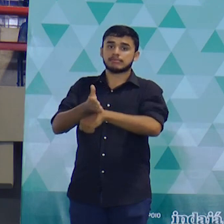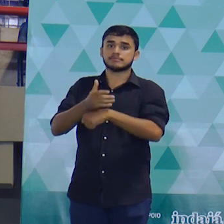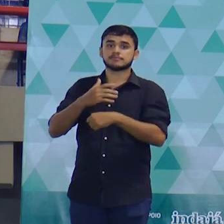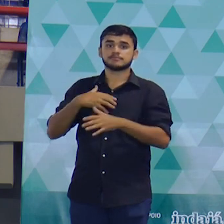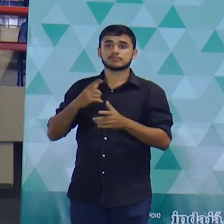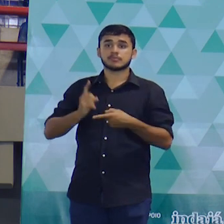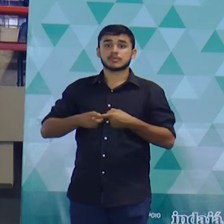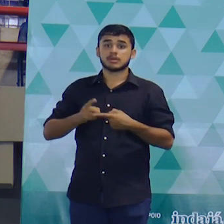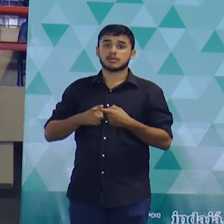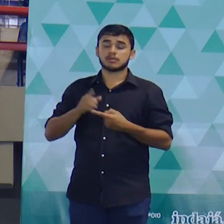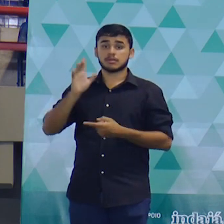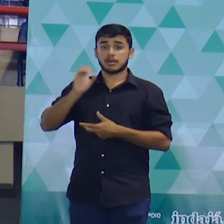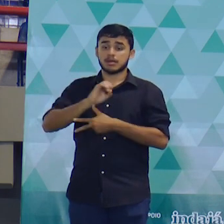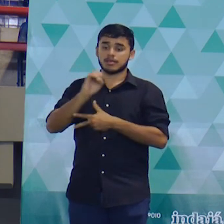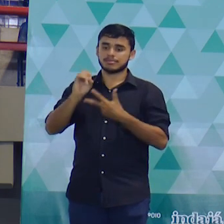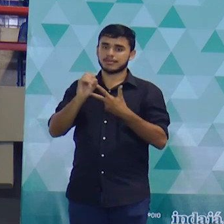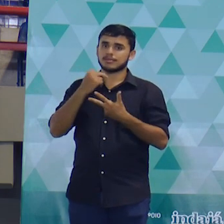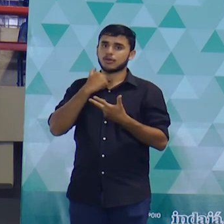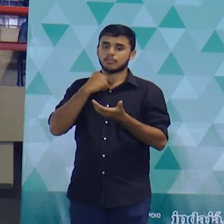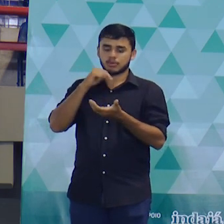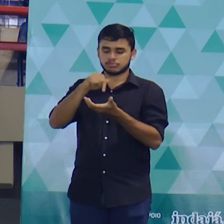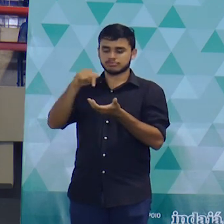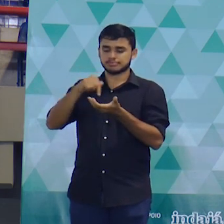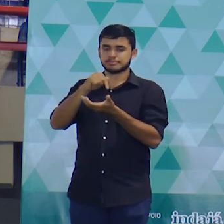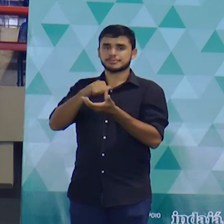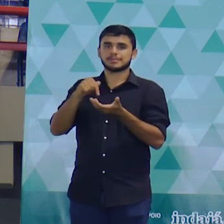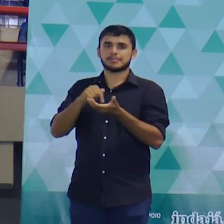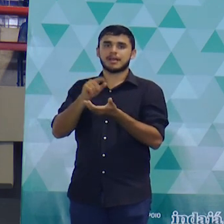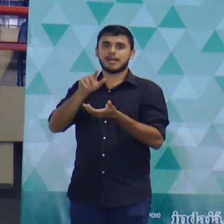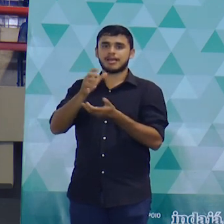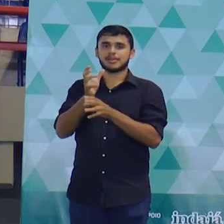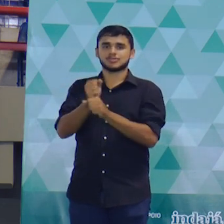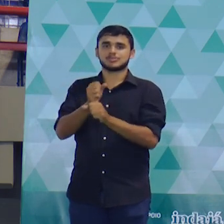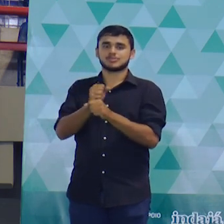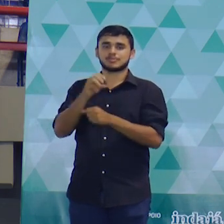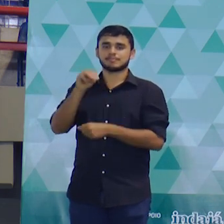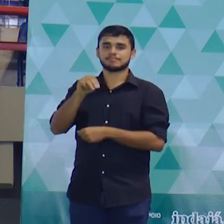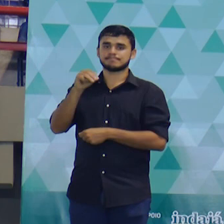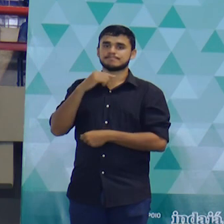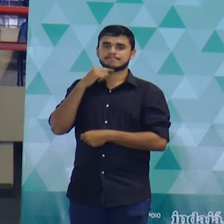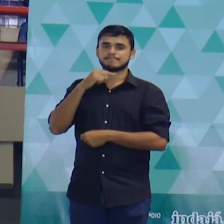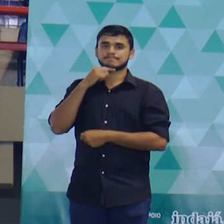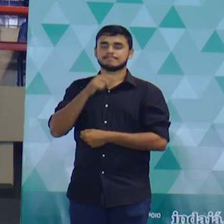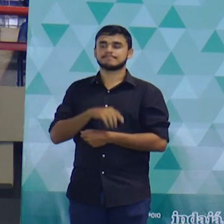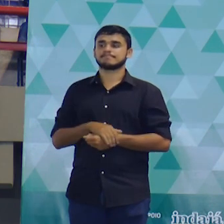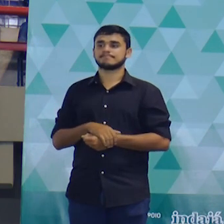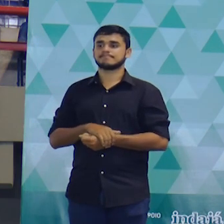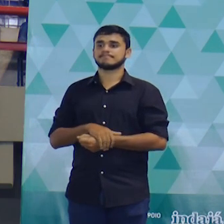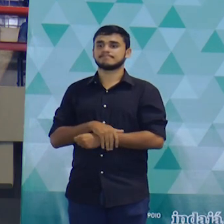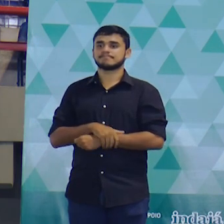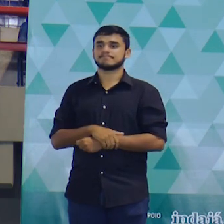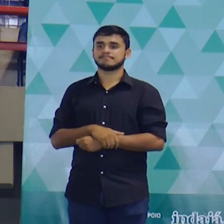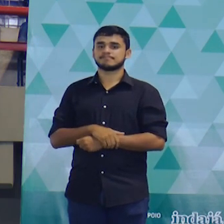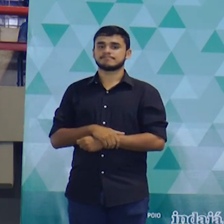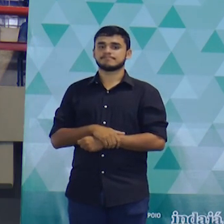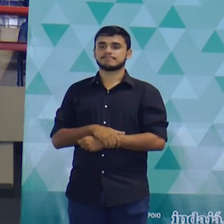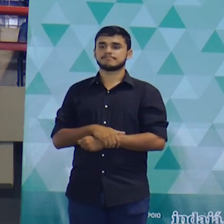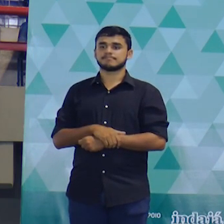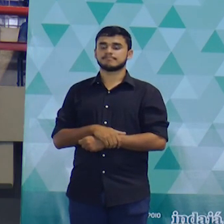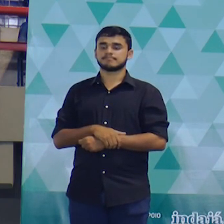ninguém pode usar a calculadora na hora da prova. Bom, vamos ver qual é a próxima questão.